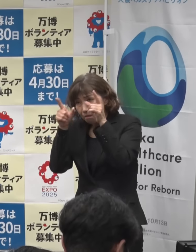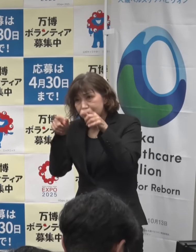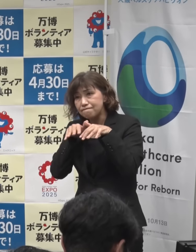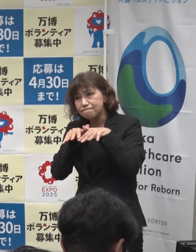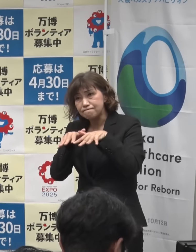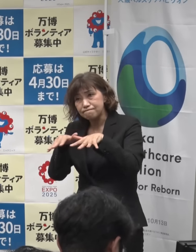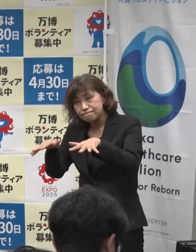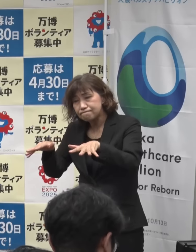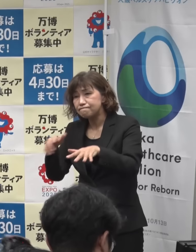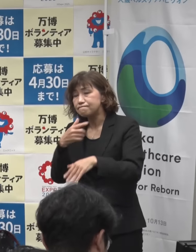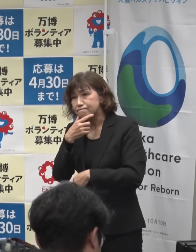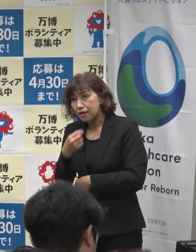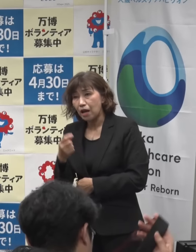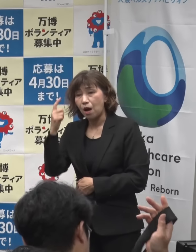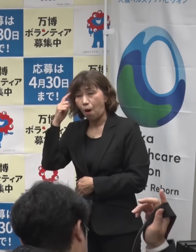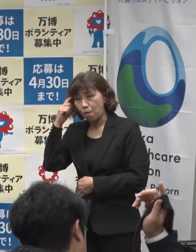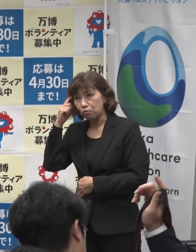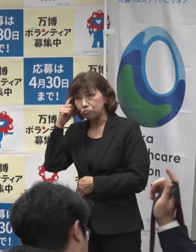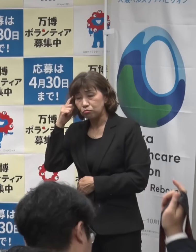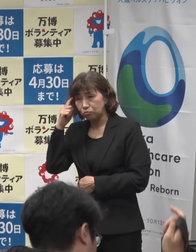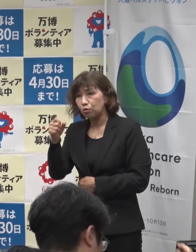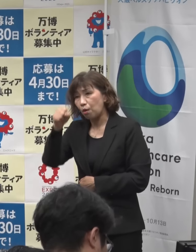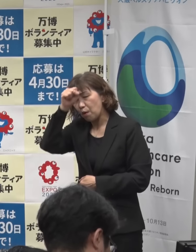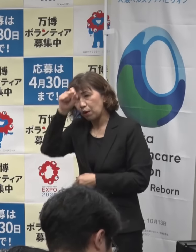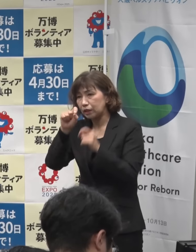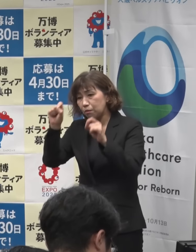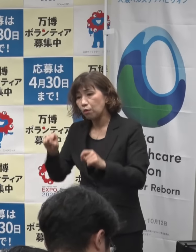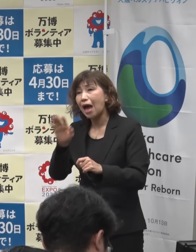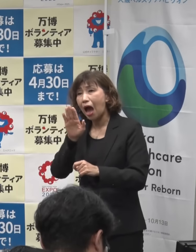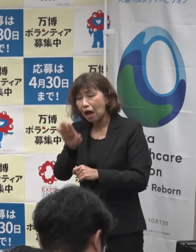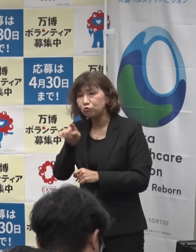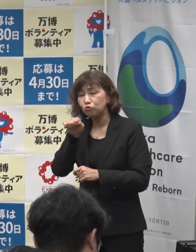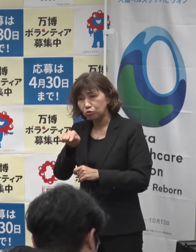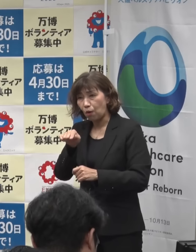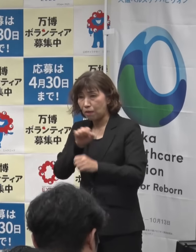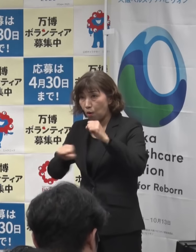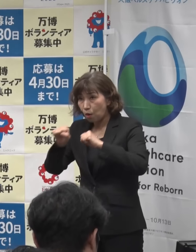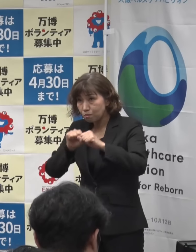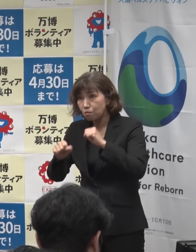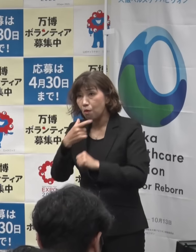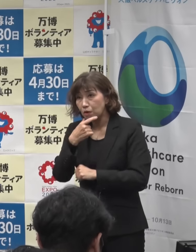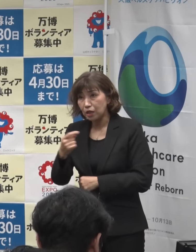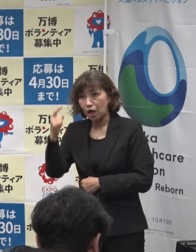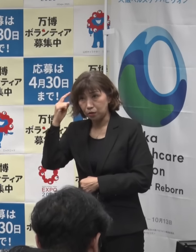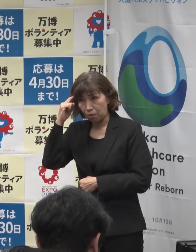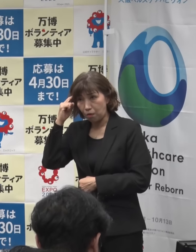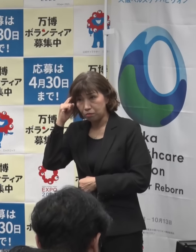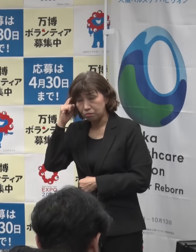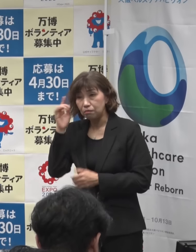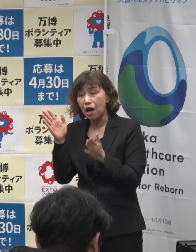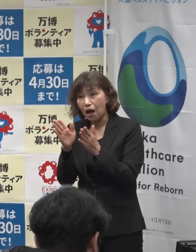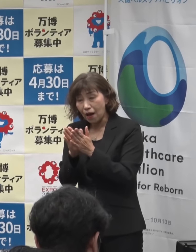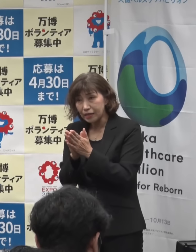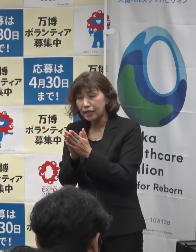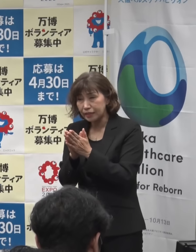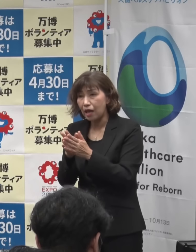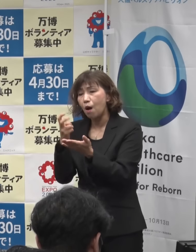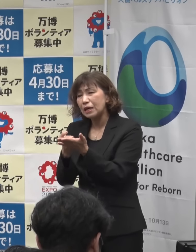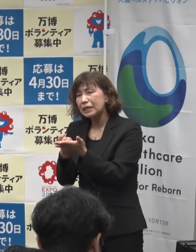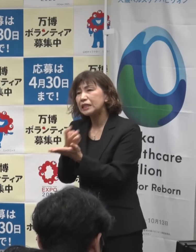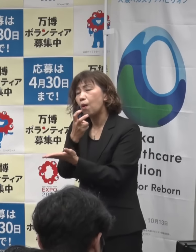くということが重要だと思っています。また併せて、違法なオンラインギャンブル等